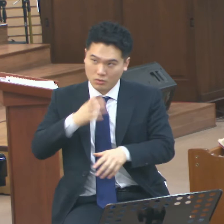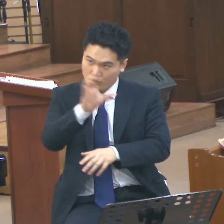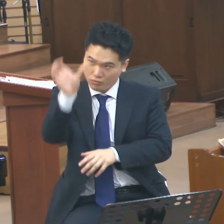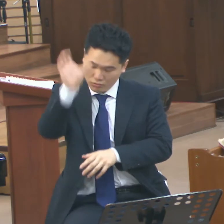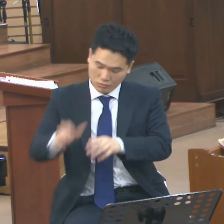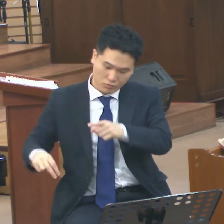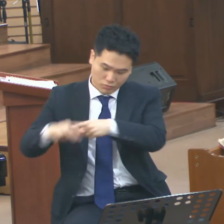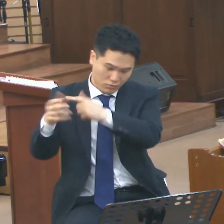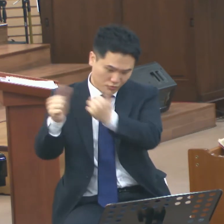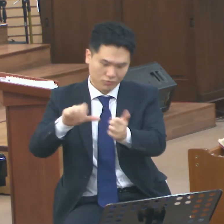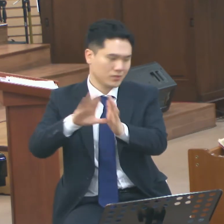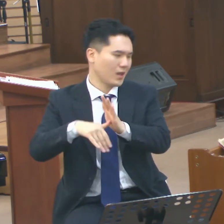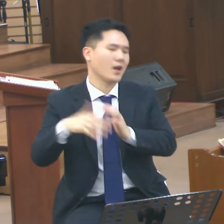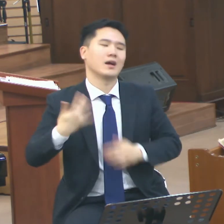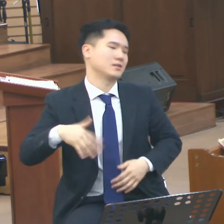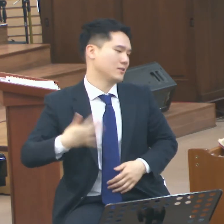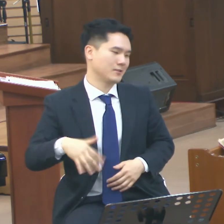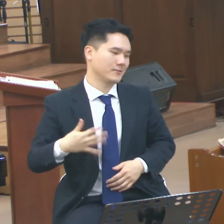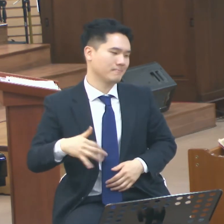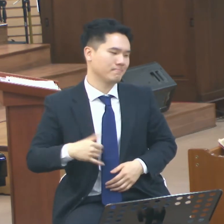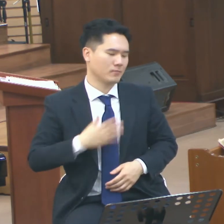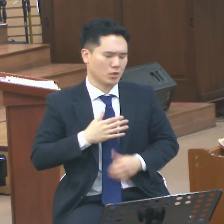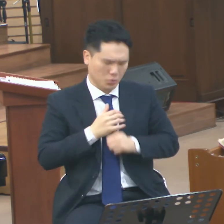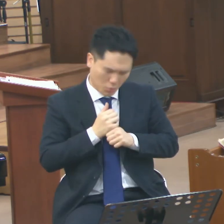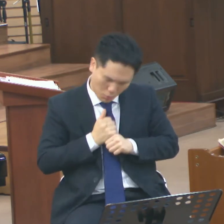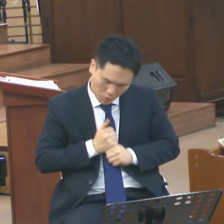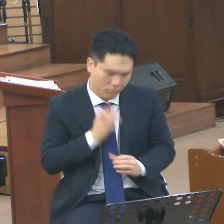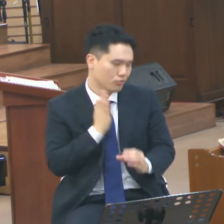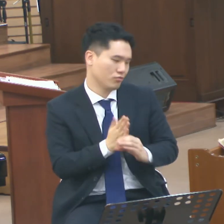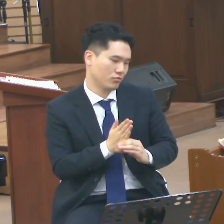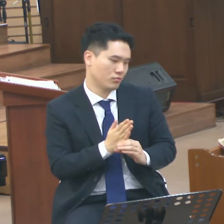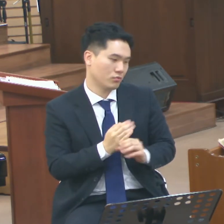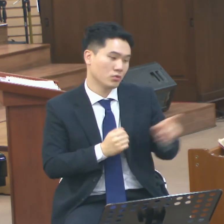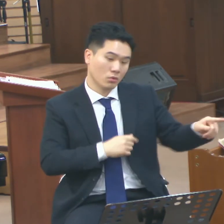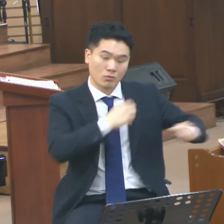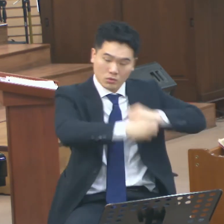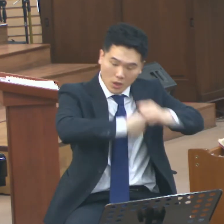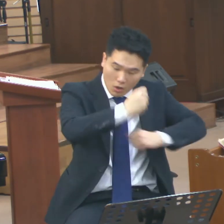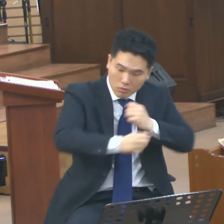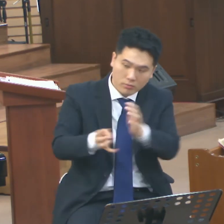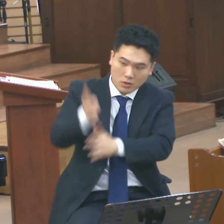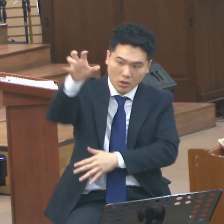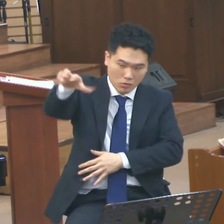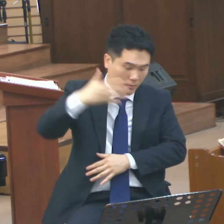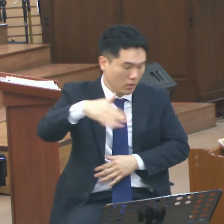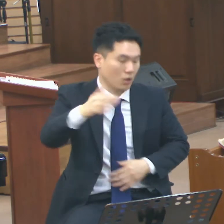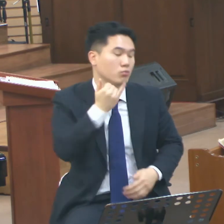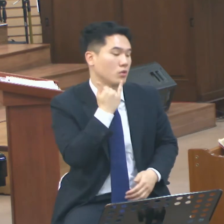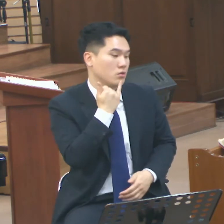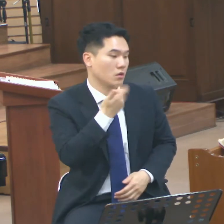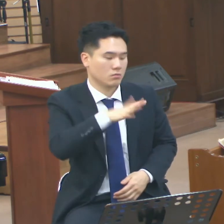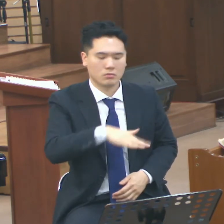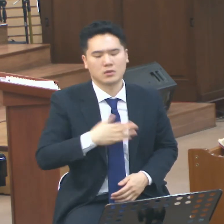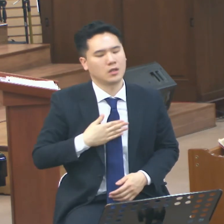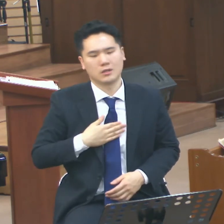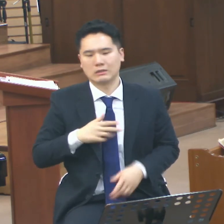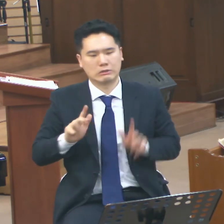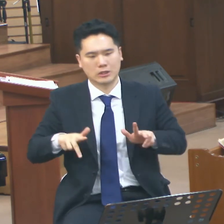있거든. 너희는 언제든지 올라가도 되거든. 이 타이밍을 말씀을